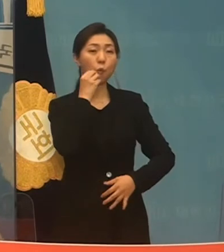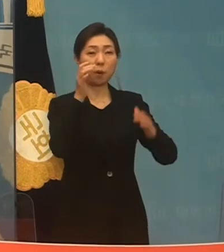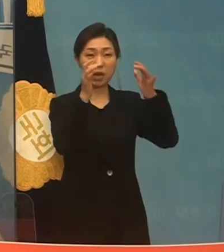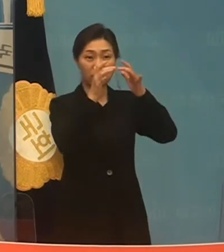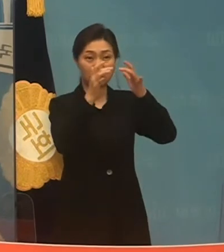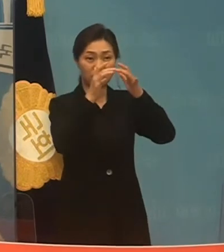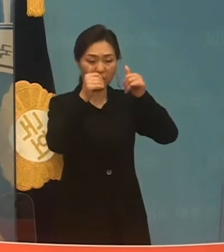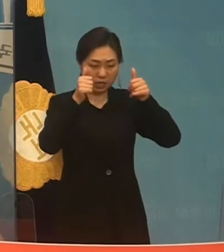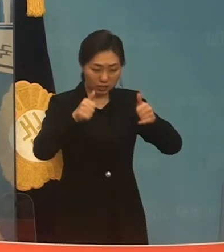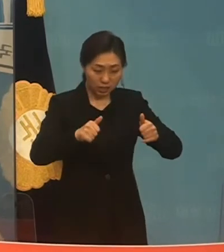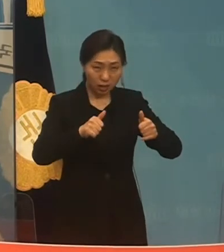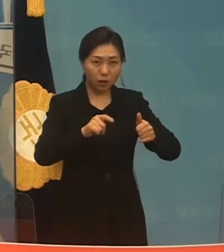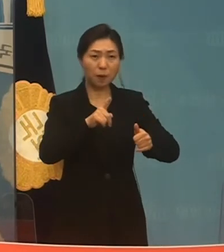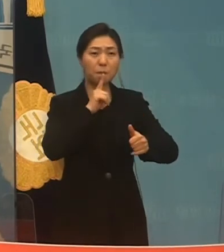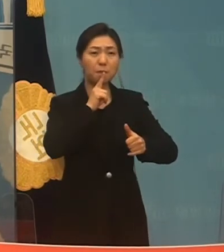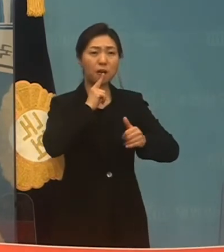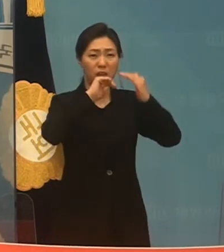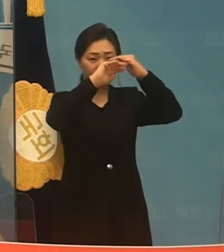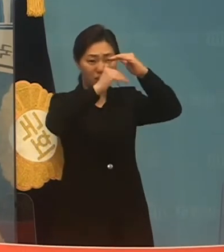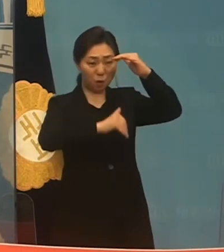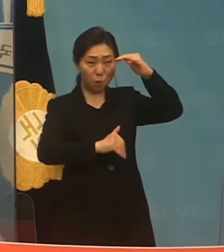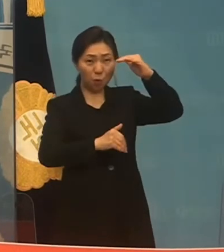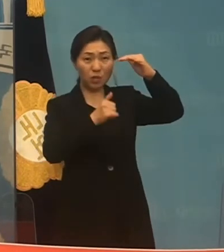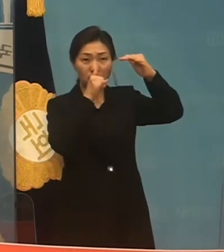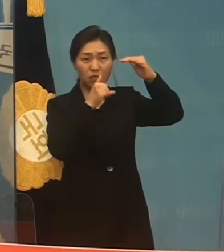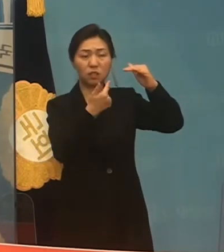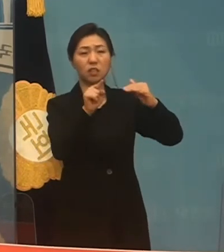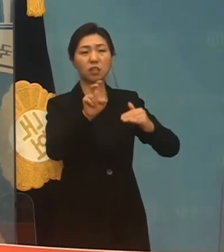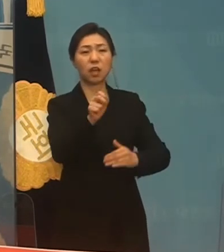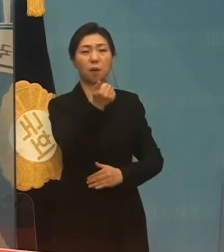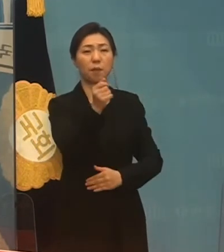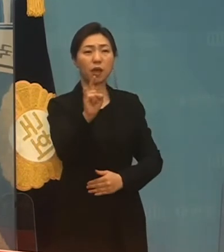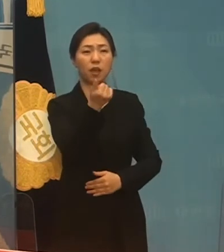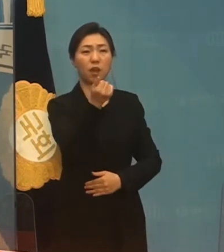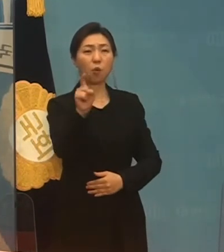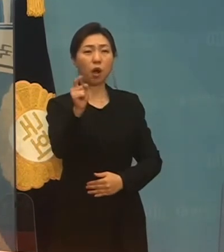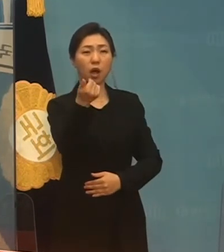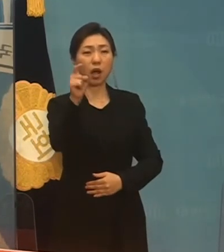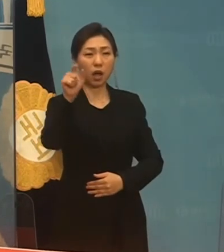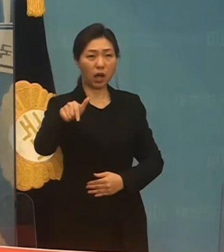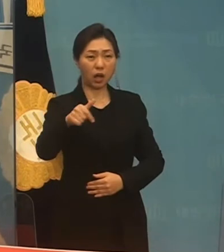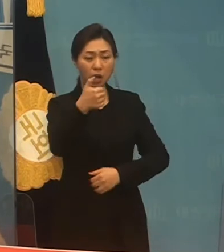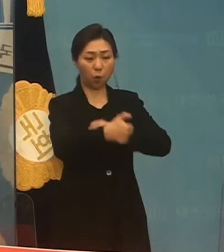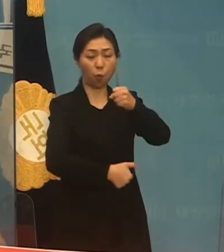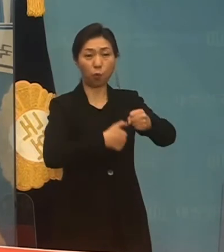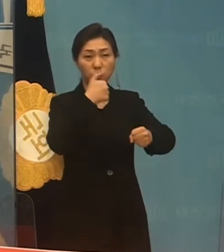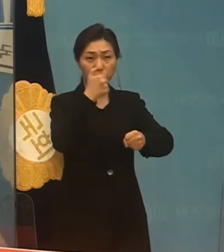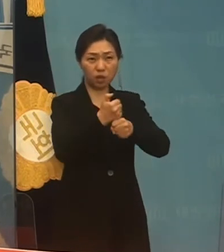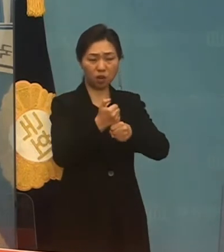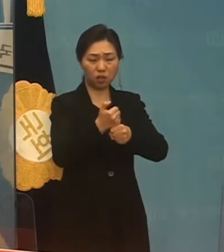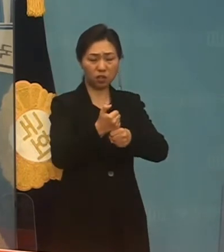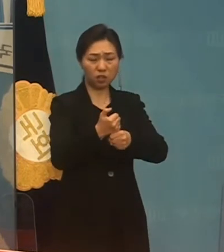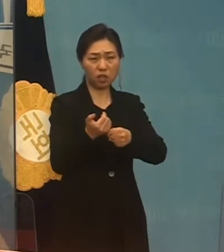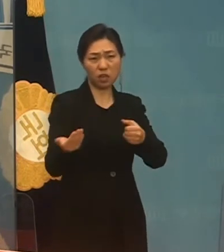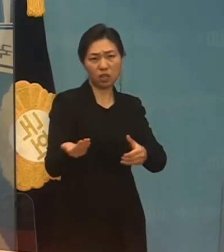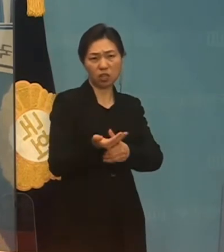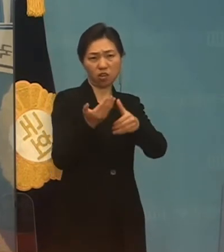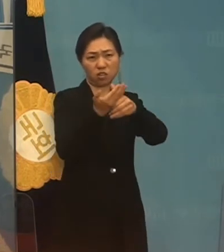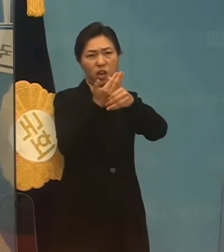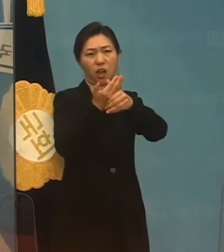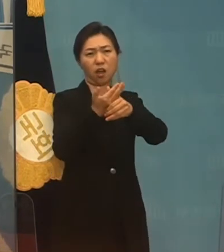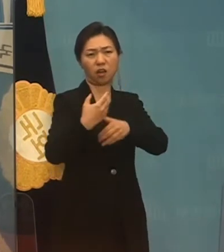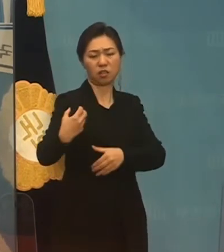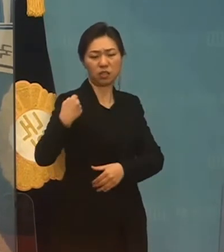홈페이지 인사말에 써놓은 남해학 반세기 동안의 성장